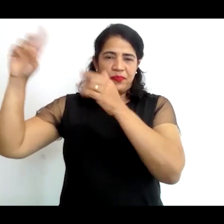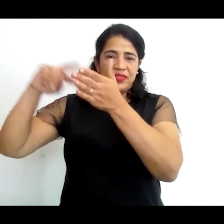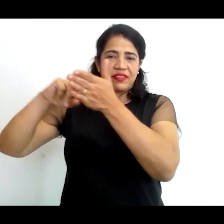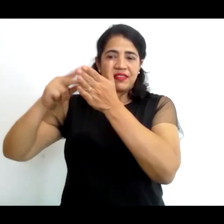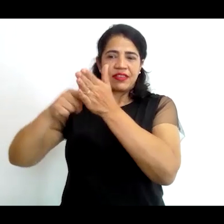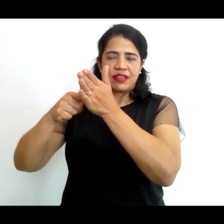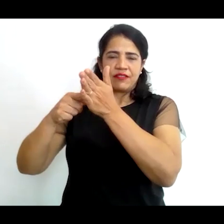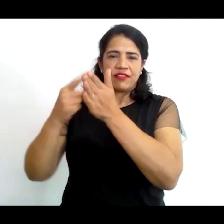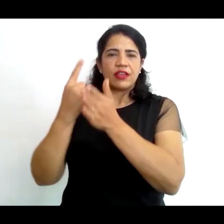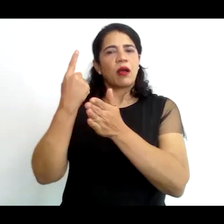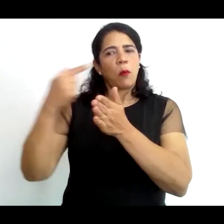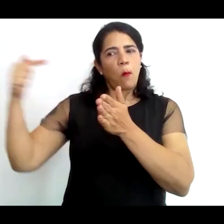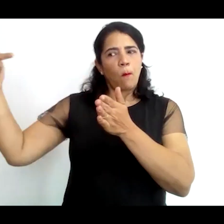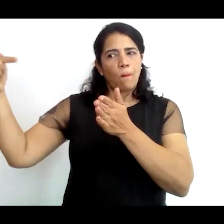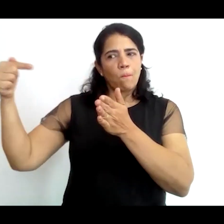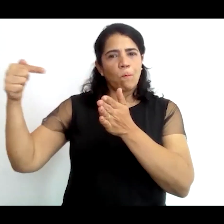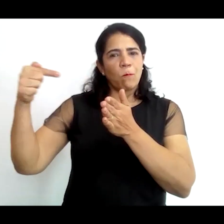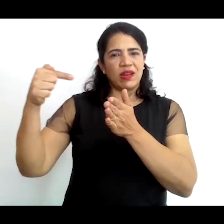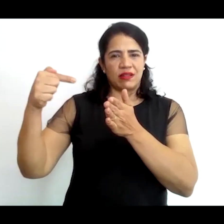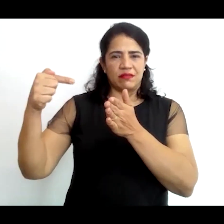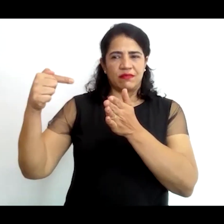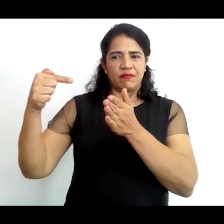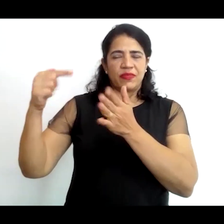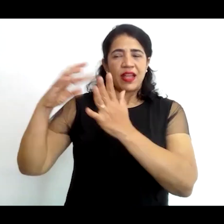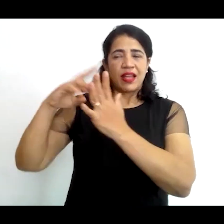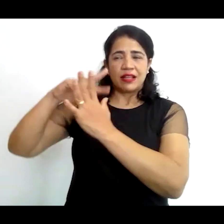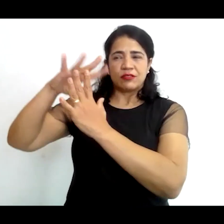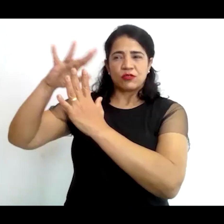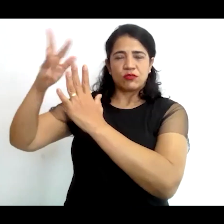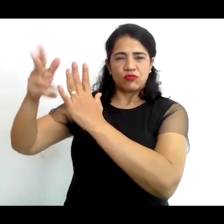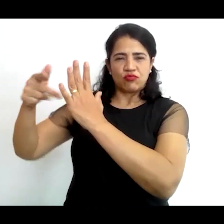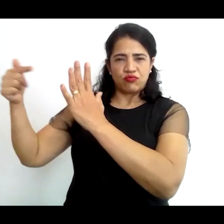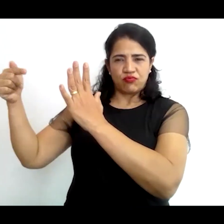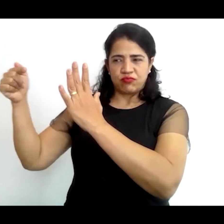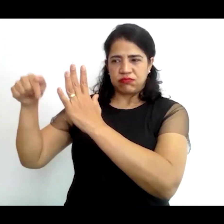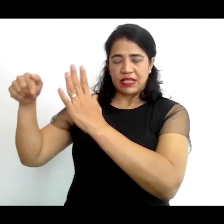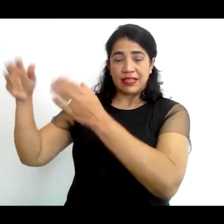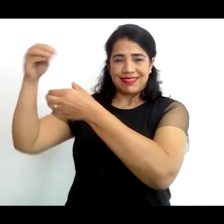Vocês entenderam? É um plano de Deus. Dentro desse plano está a justiça.